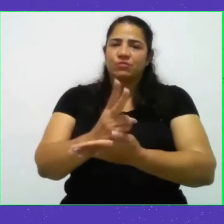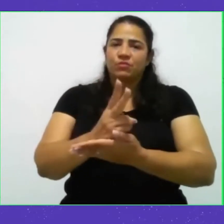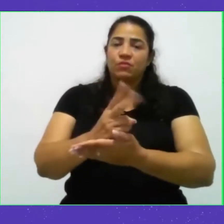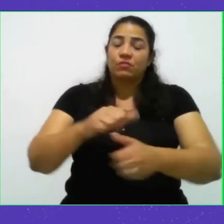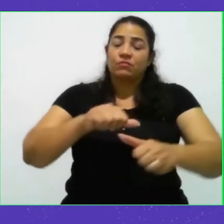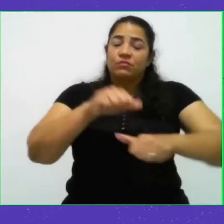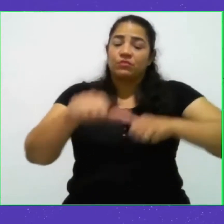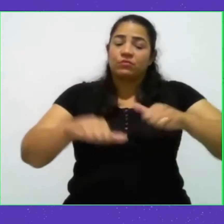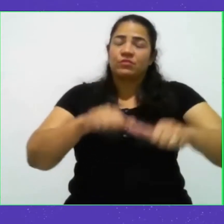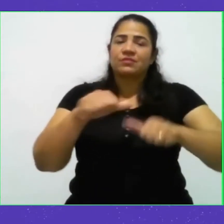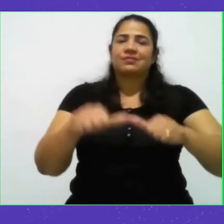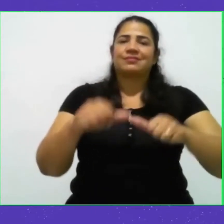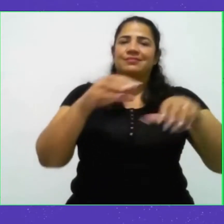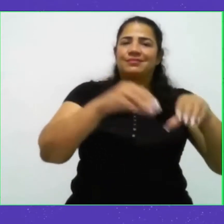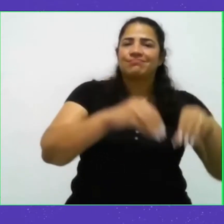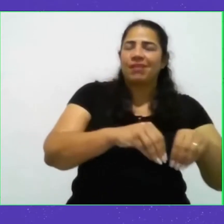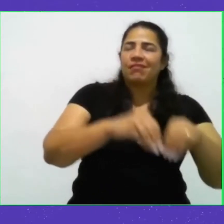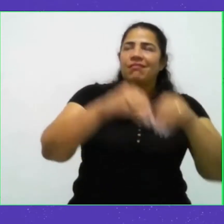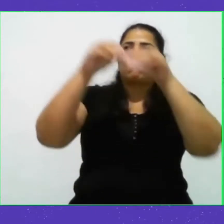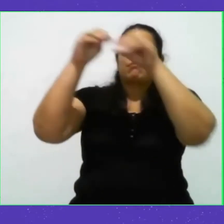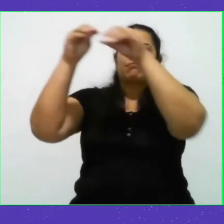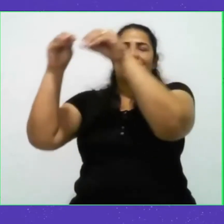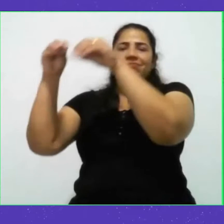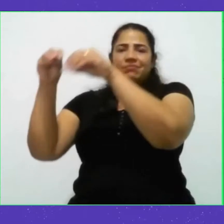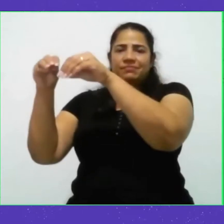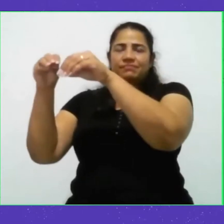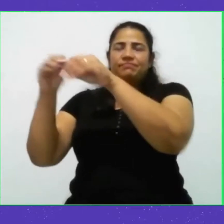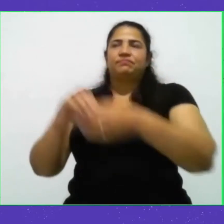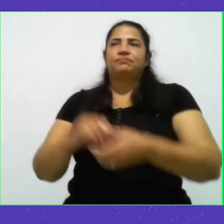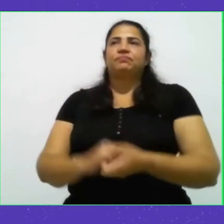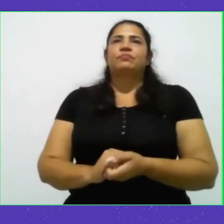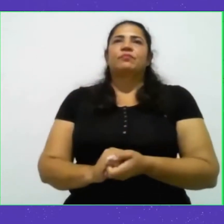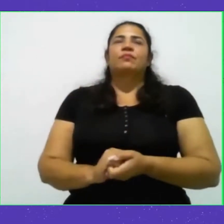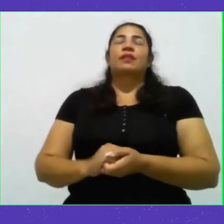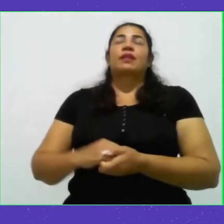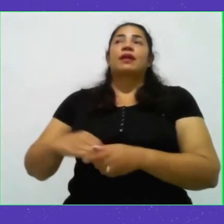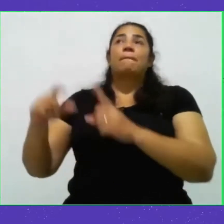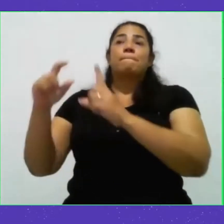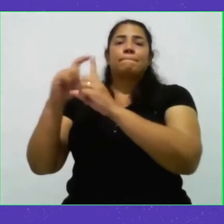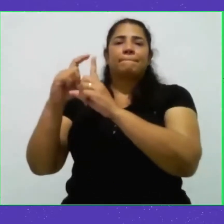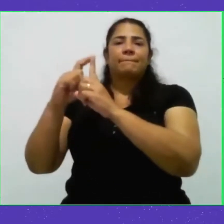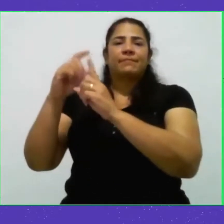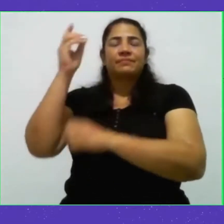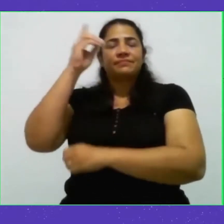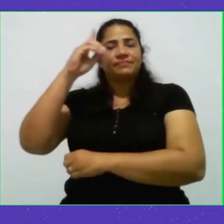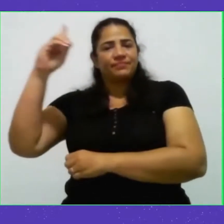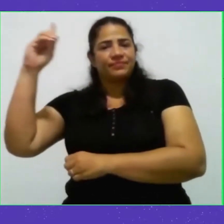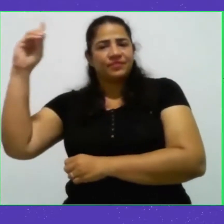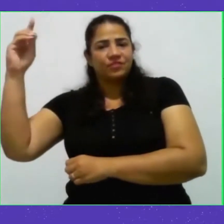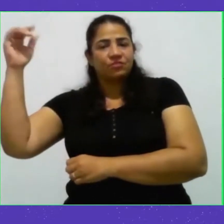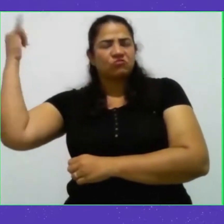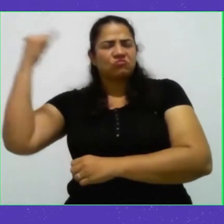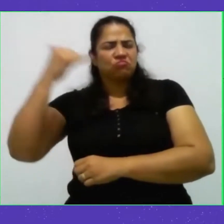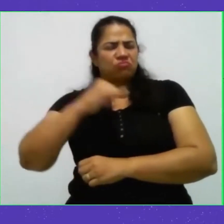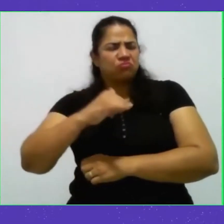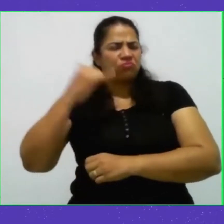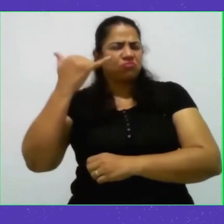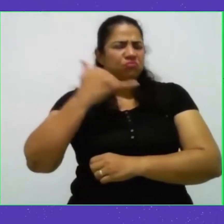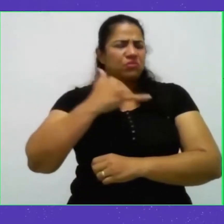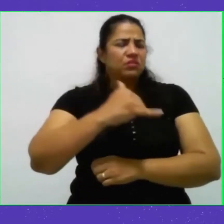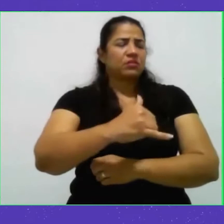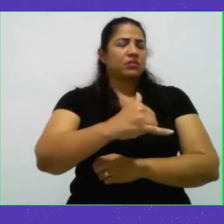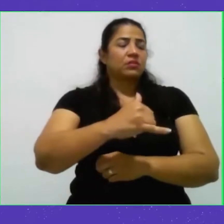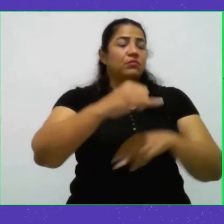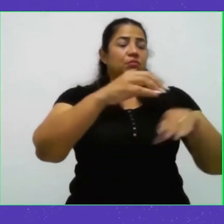Esse jorrar da palavra para nos tirar do meio da multidão e nos levar